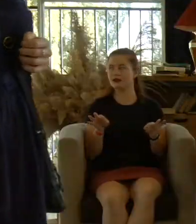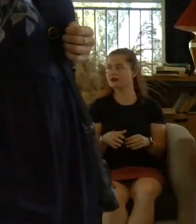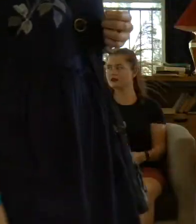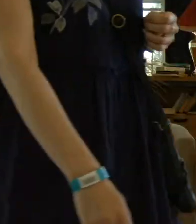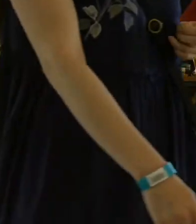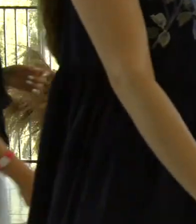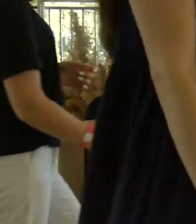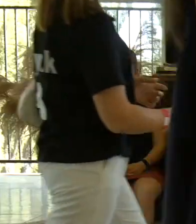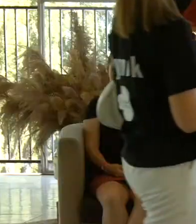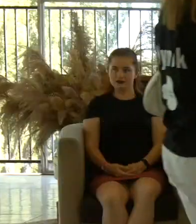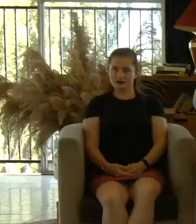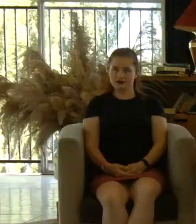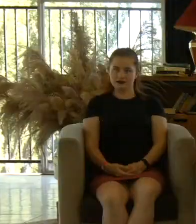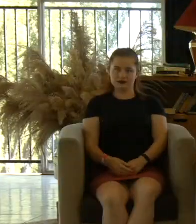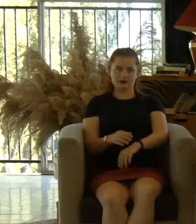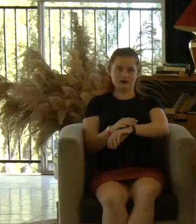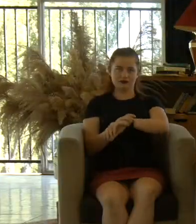Так, сейчас…